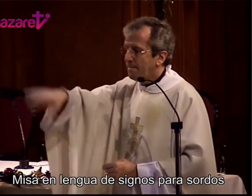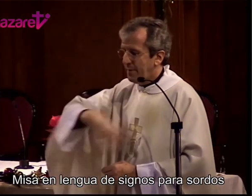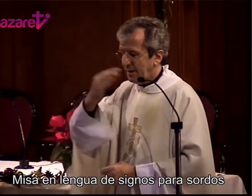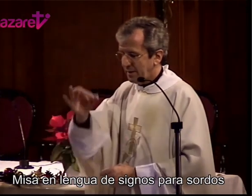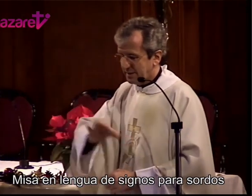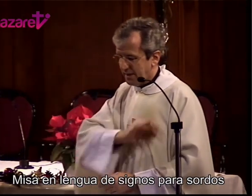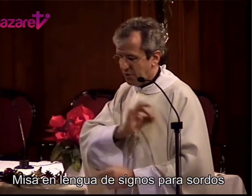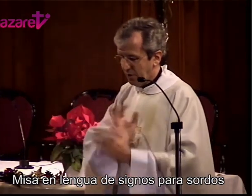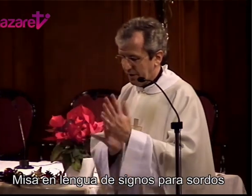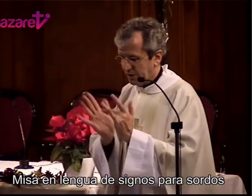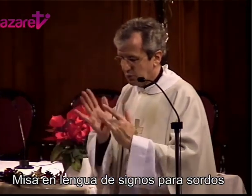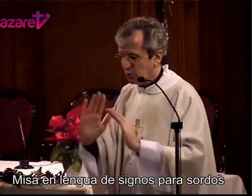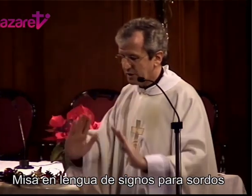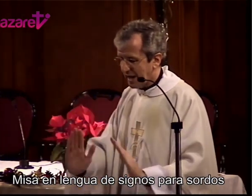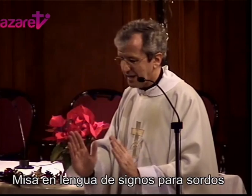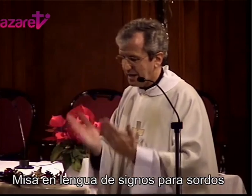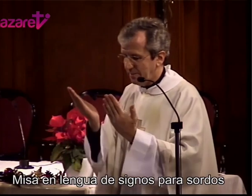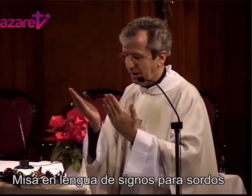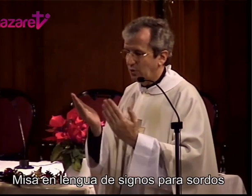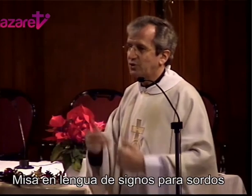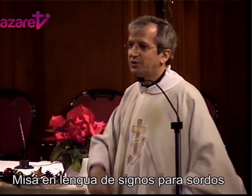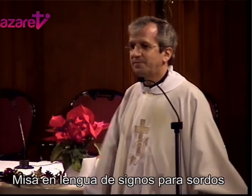ven, Señor Jesús, a salvarnos.